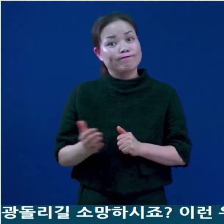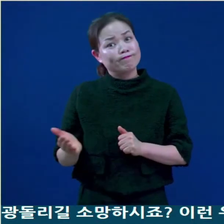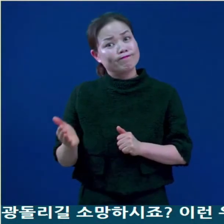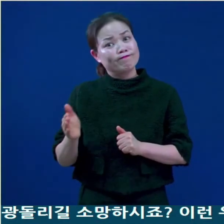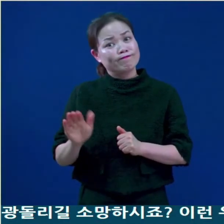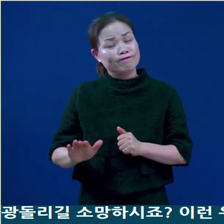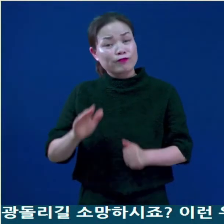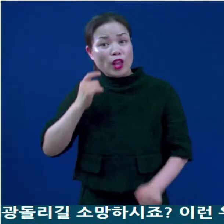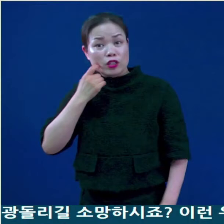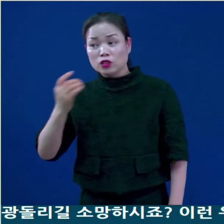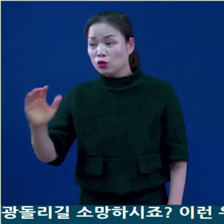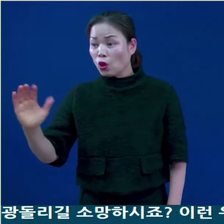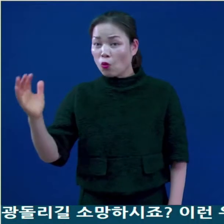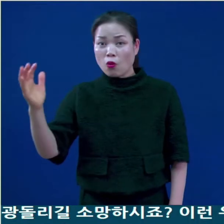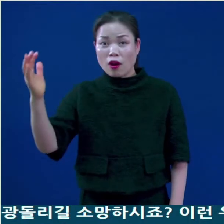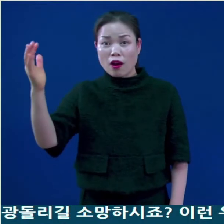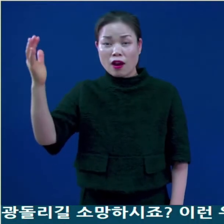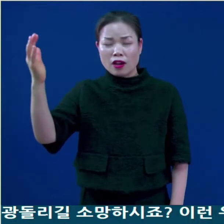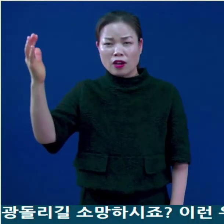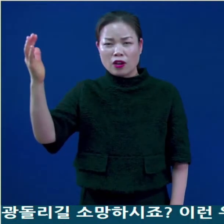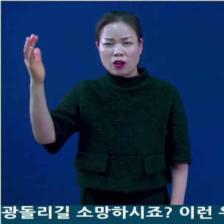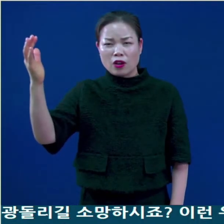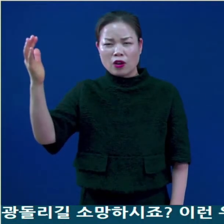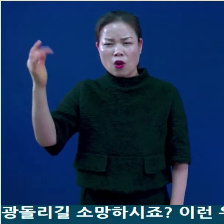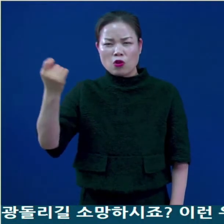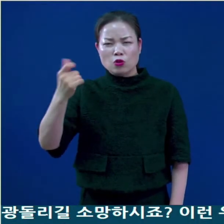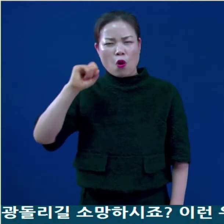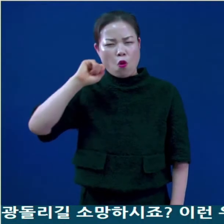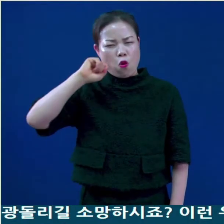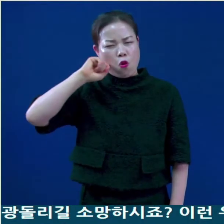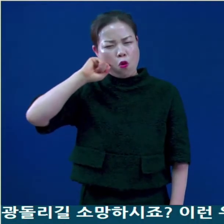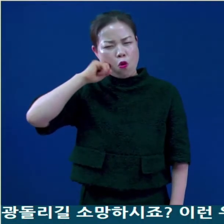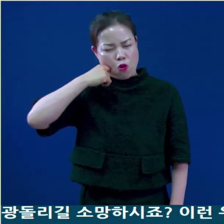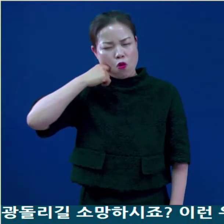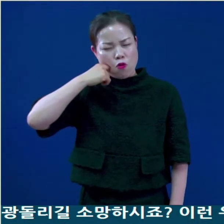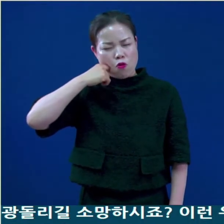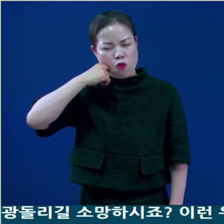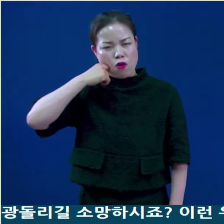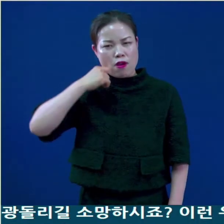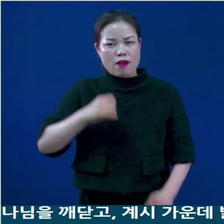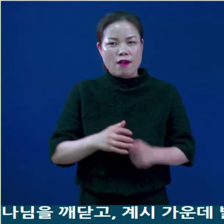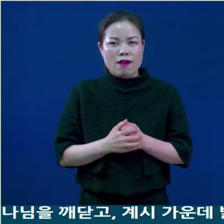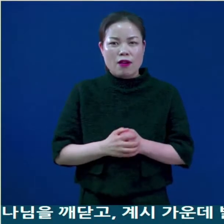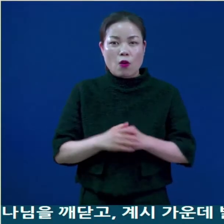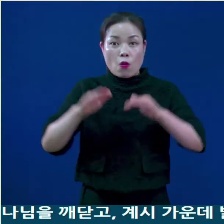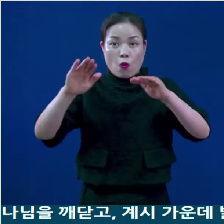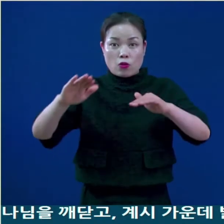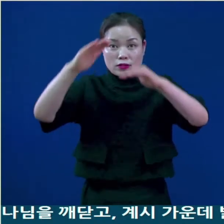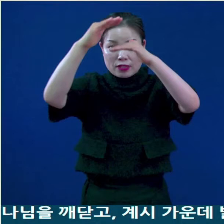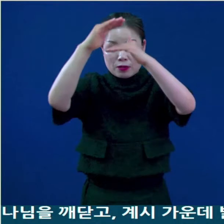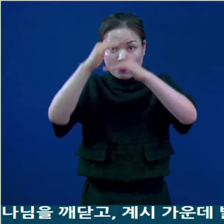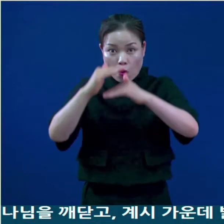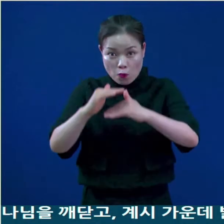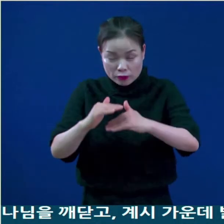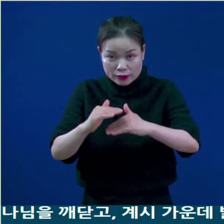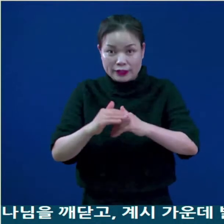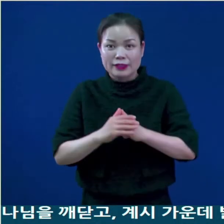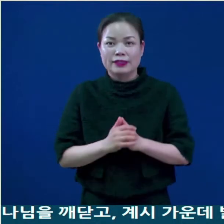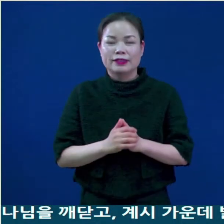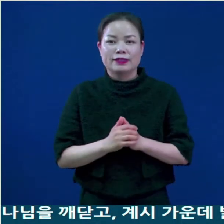그런데 이 영광은 이제 여기 조금 어려워지는 개념인데, 오늘 본문 또